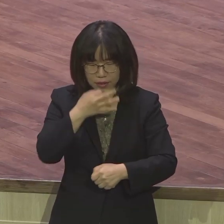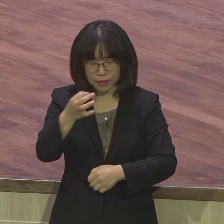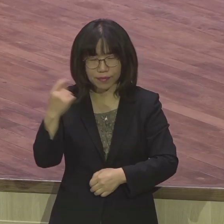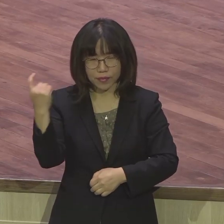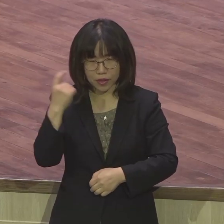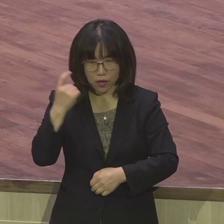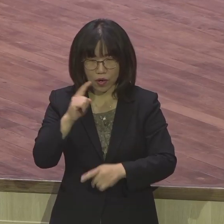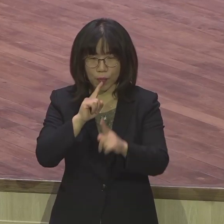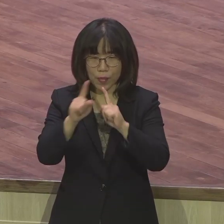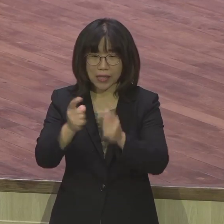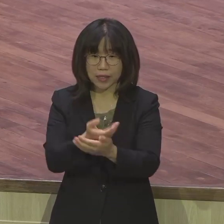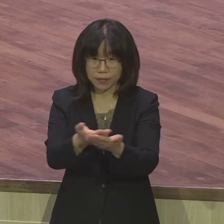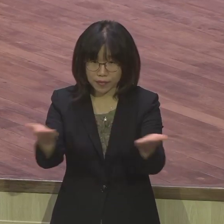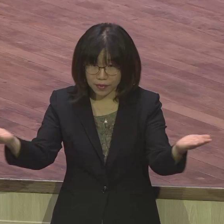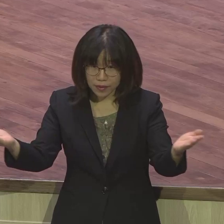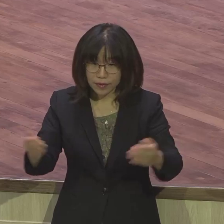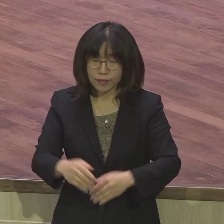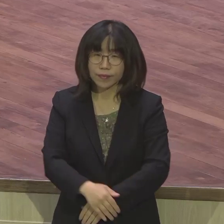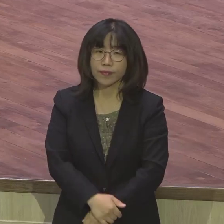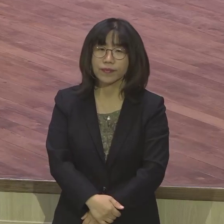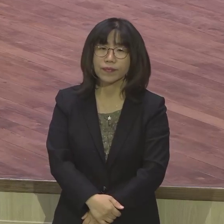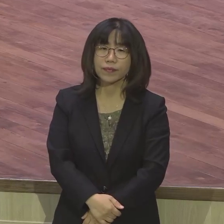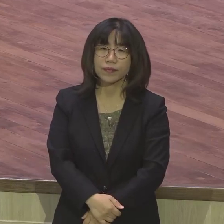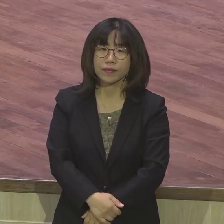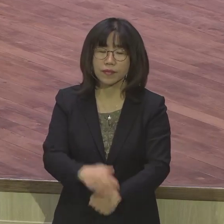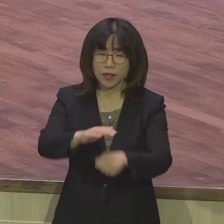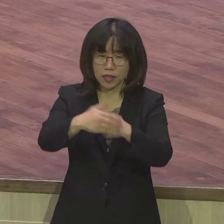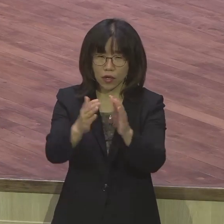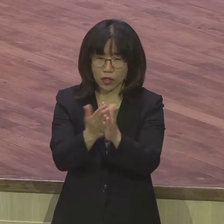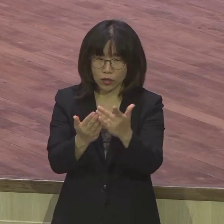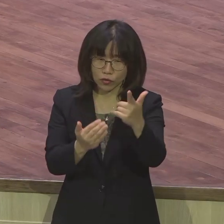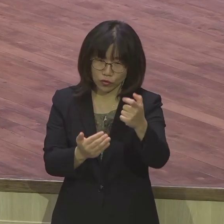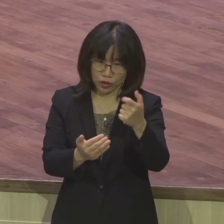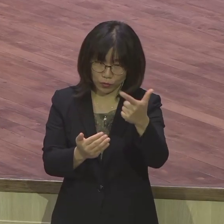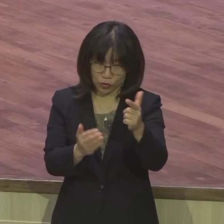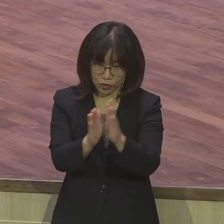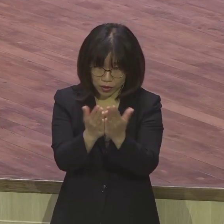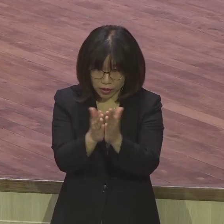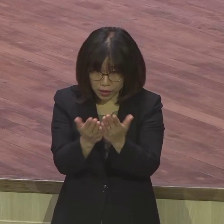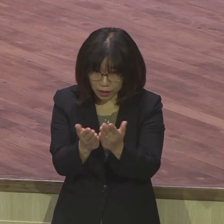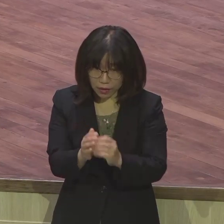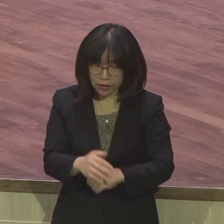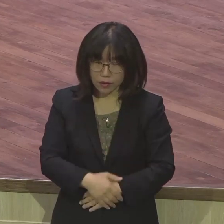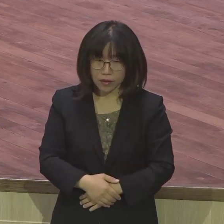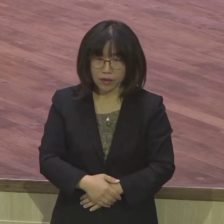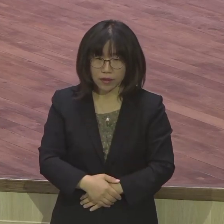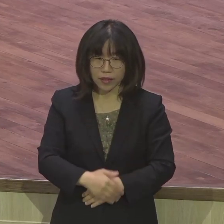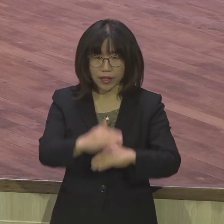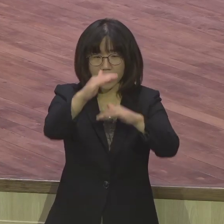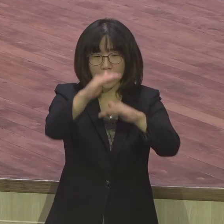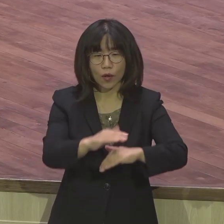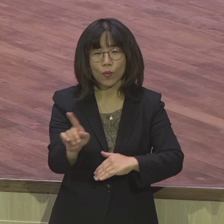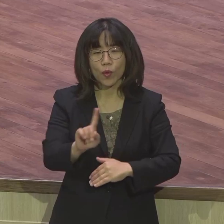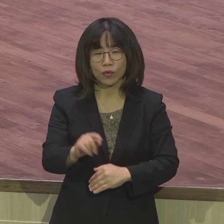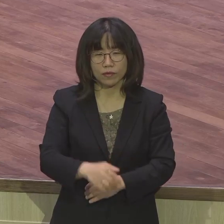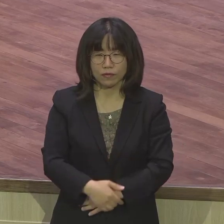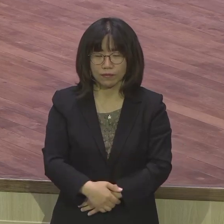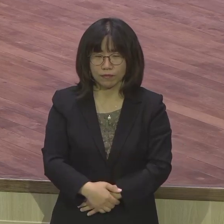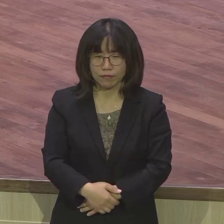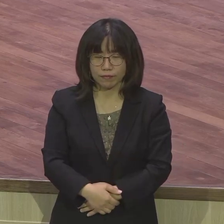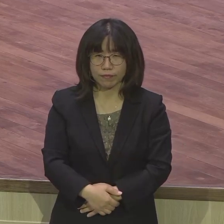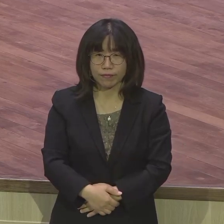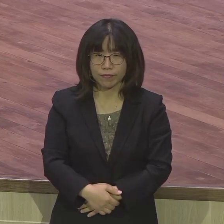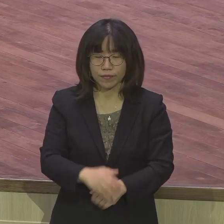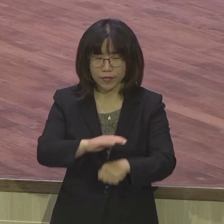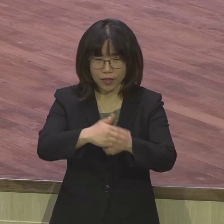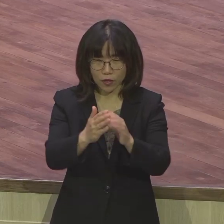제목으로 말씀드리고자 합니다. 아, 성경 66권은 여러분이 잘 아는 것처럼 무엇을 말하고 있습니까? 또 성경